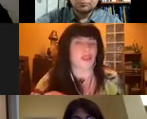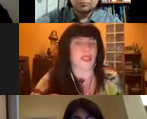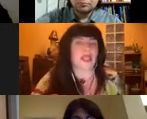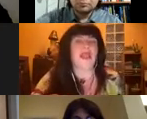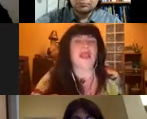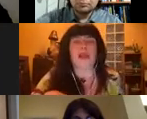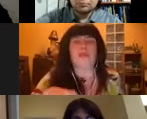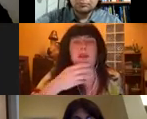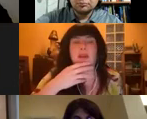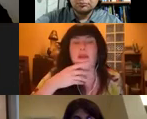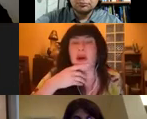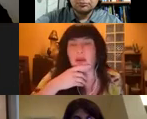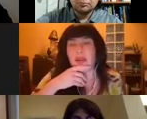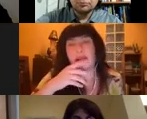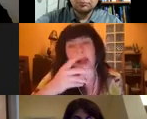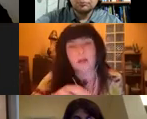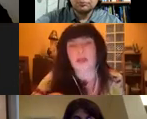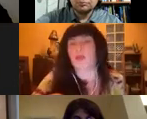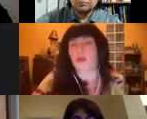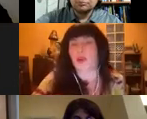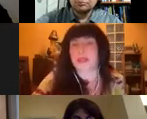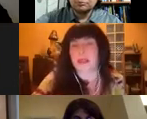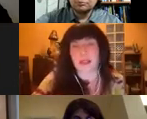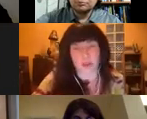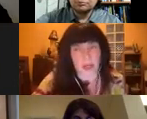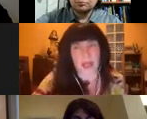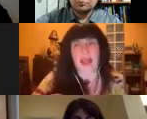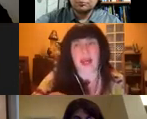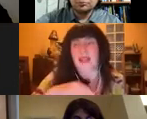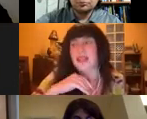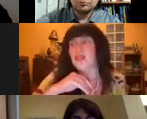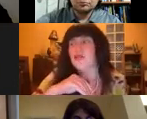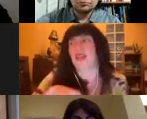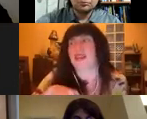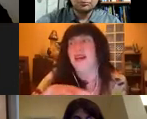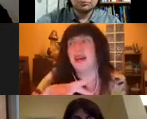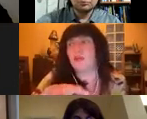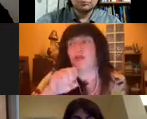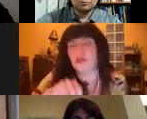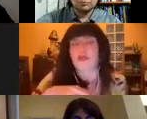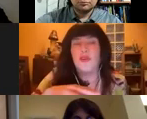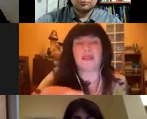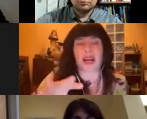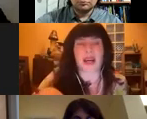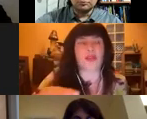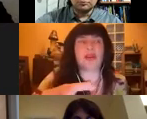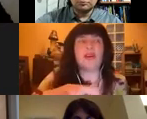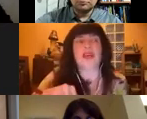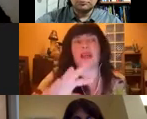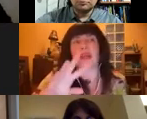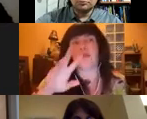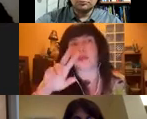vamos a mostrar. El primero que vamos a recorrer es el de cláusula como representación. Aquí nosotros hemos